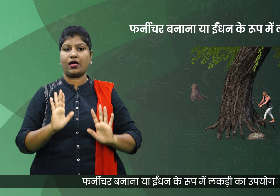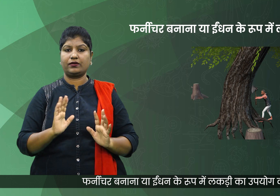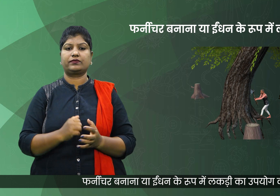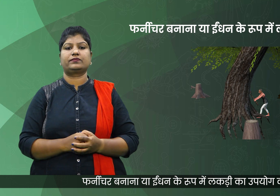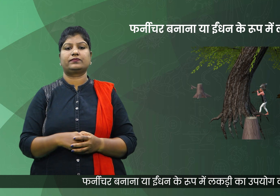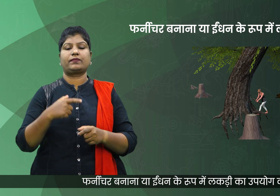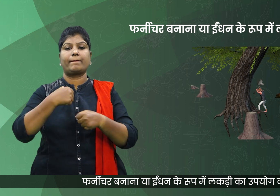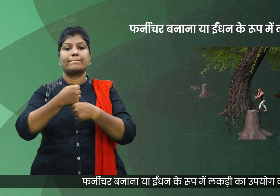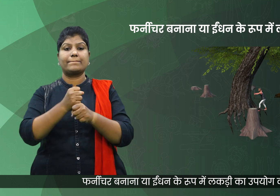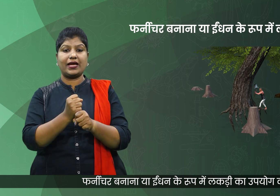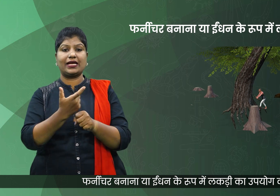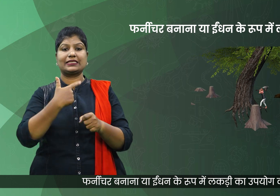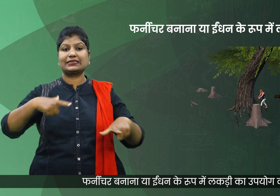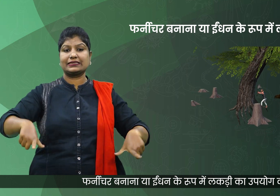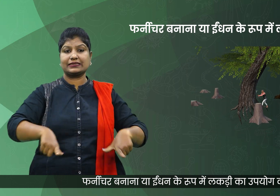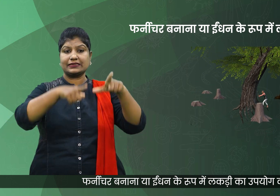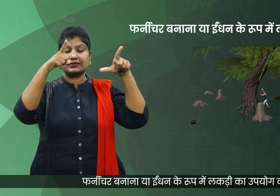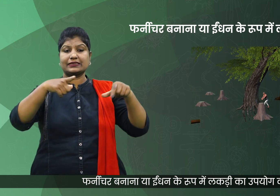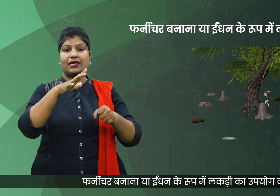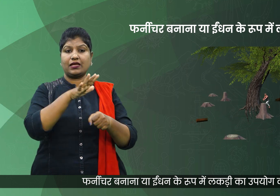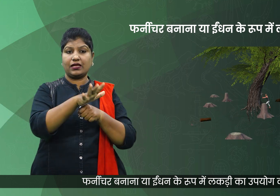बनाना या इन्धन के रूप में लकड़ी का उपयोग